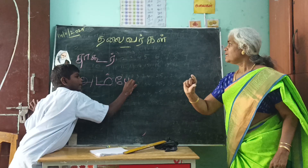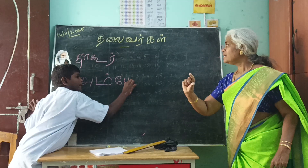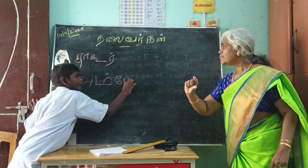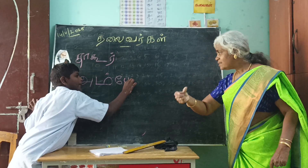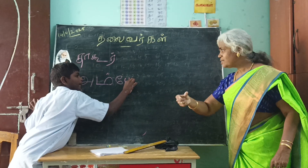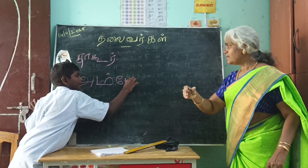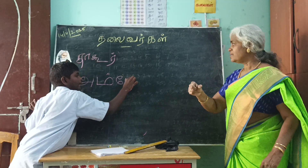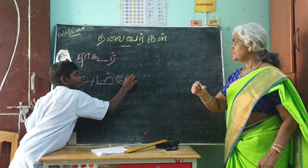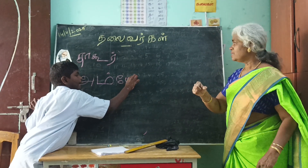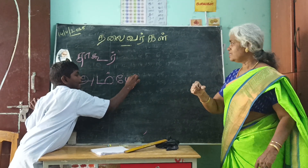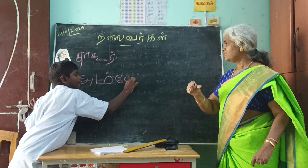இத்து.